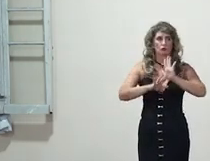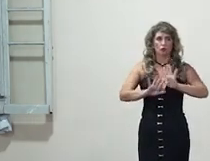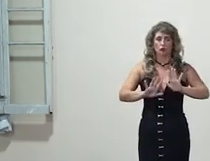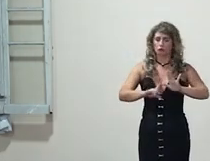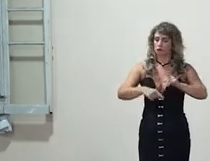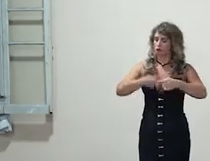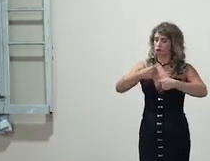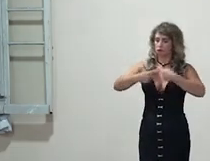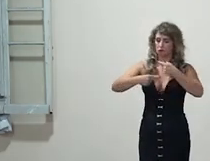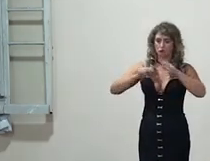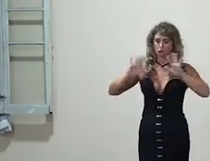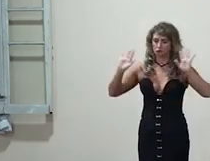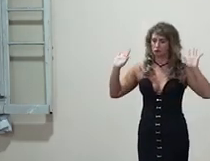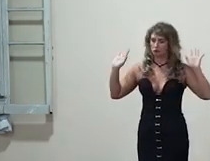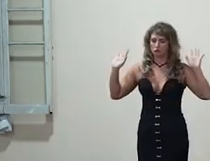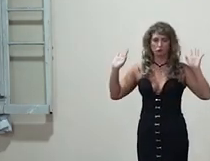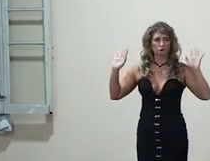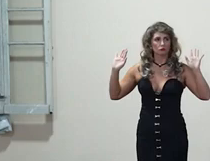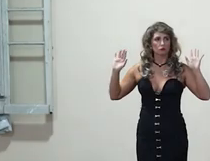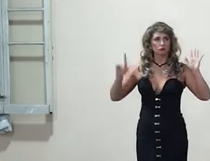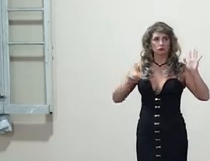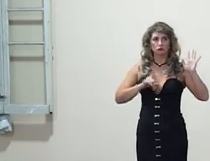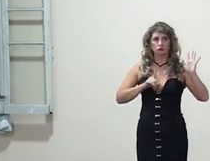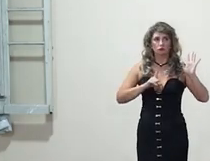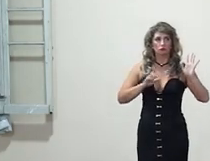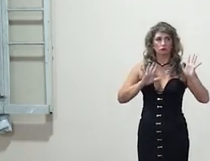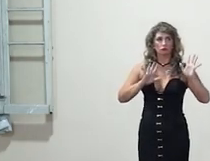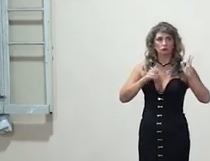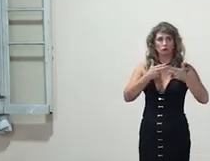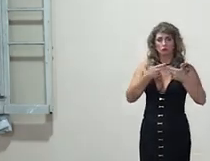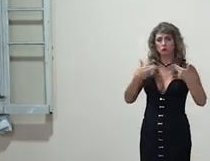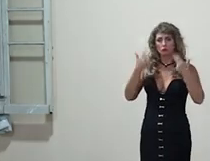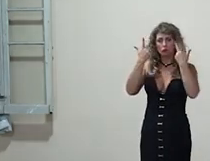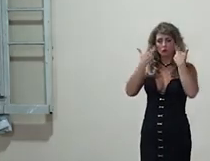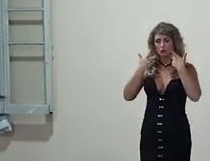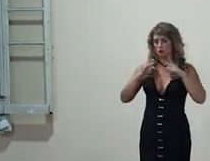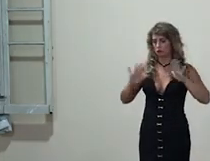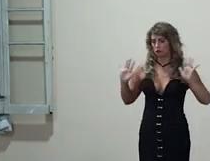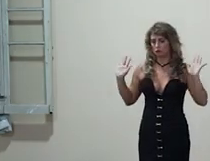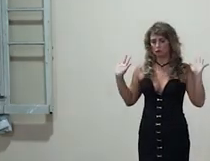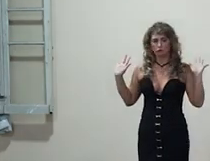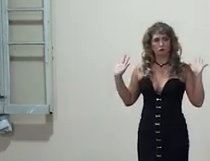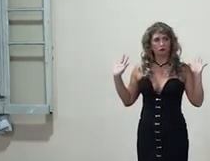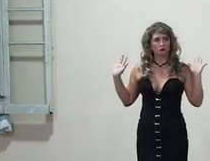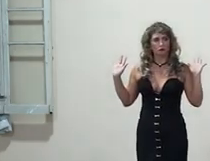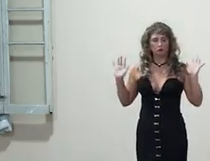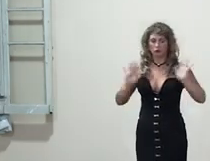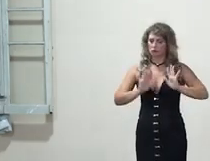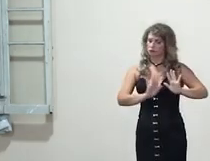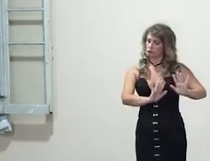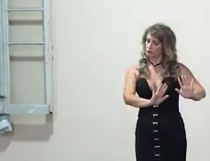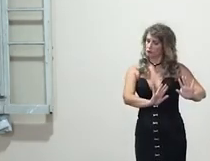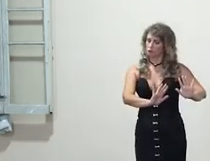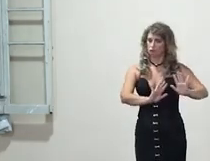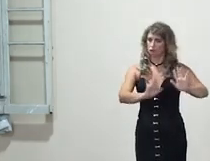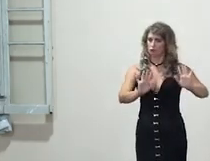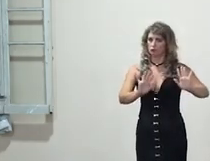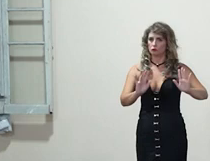Depois, houve lá umas coisas meio estranhas e eu deixei para